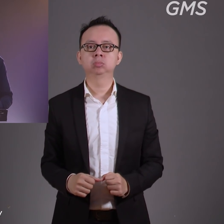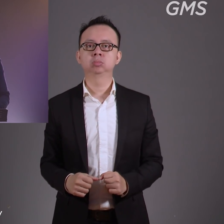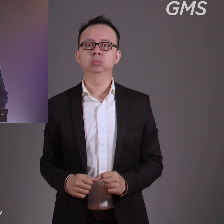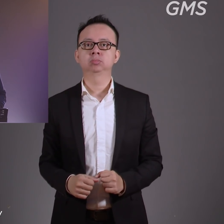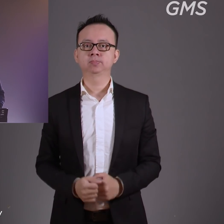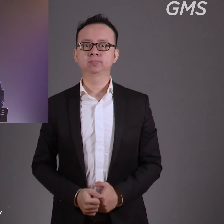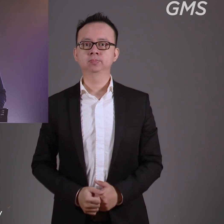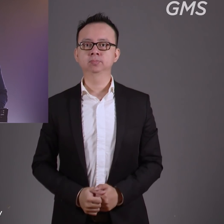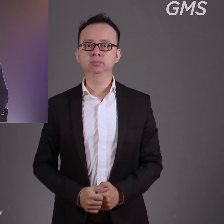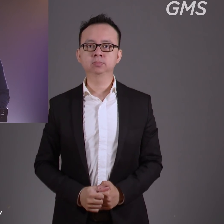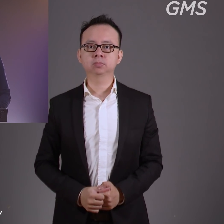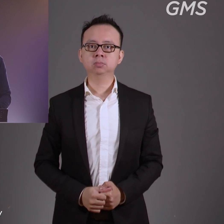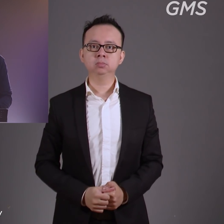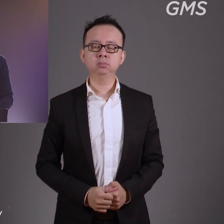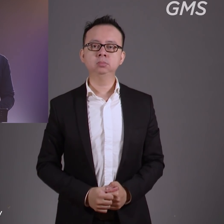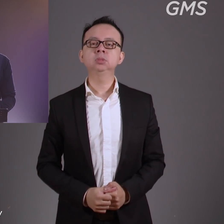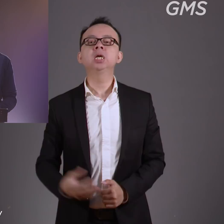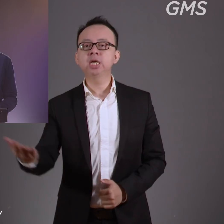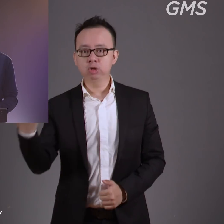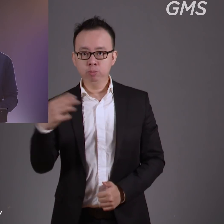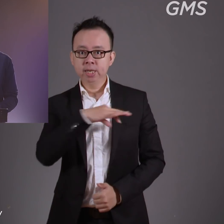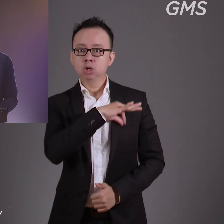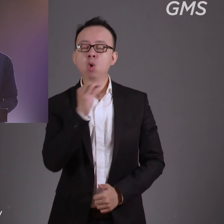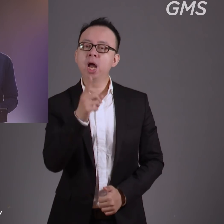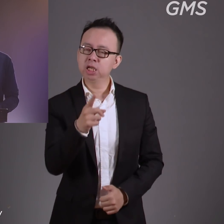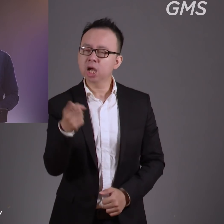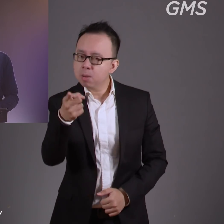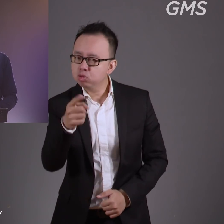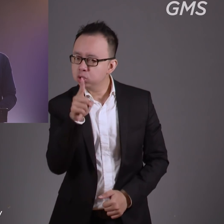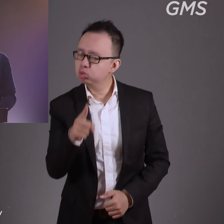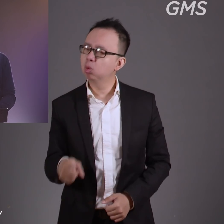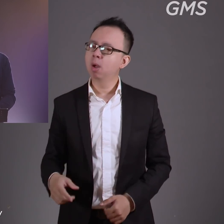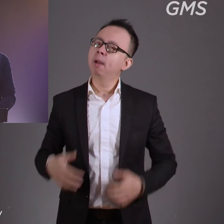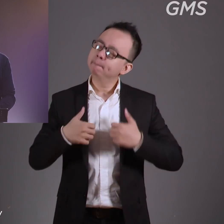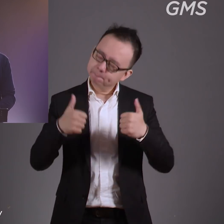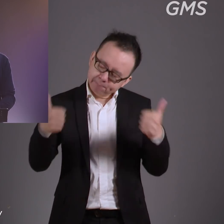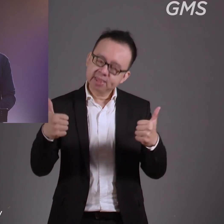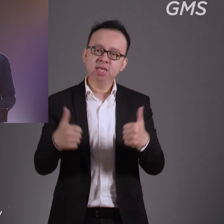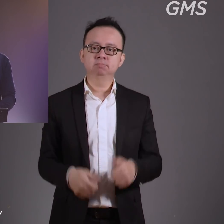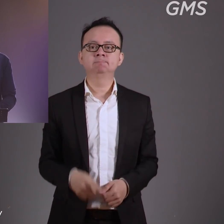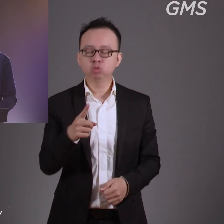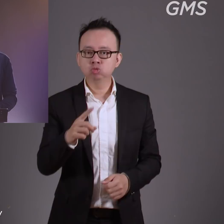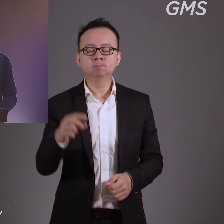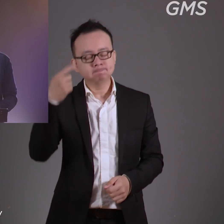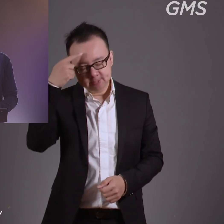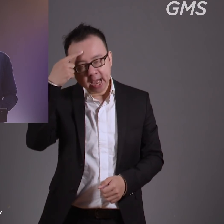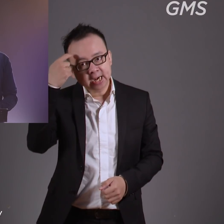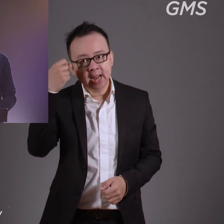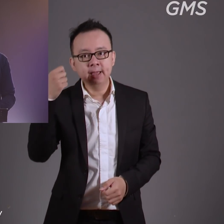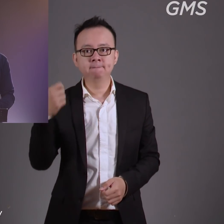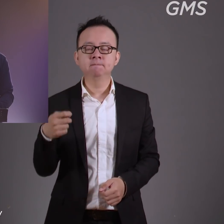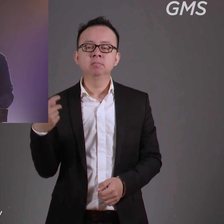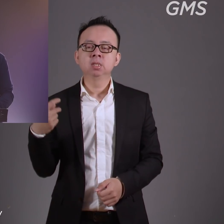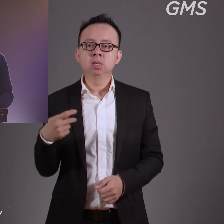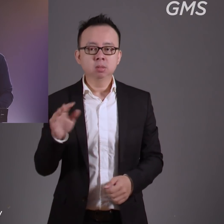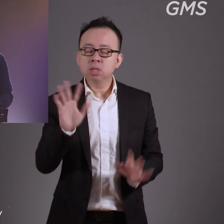life matters. Kehidupan rohani Anda itu penting sekali. Sebab yang nanti mencicipi dan mengecap manfaatnya